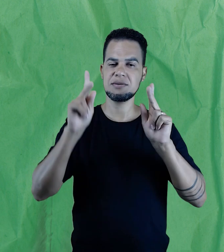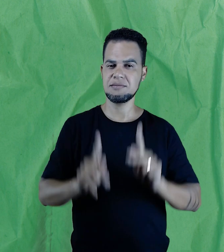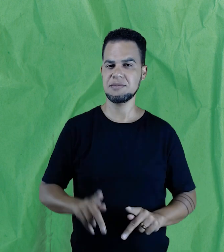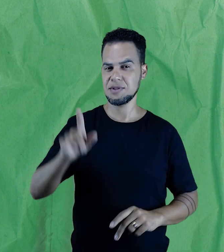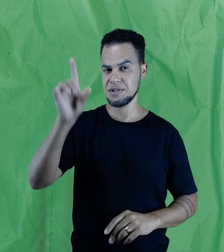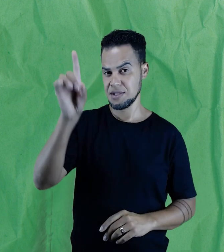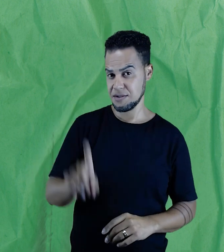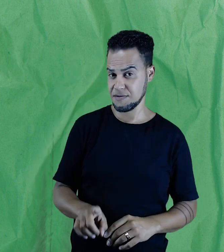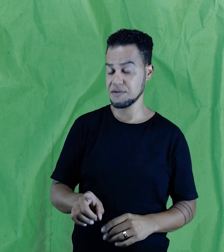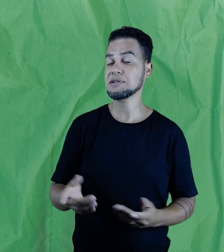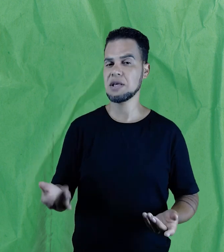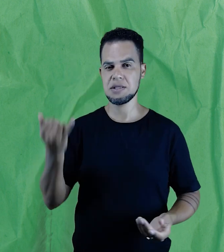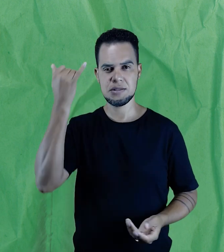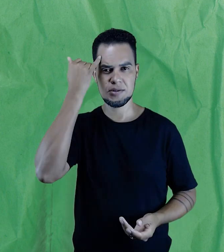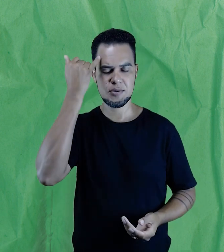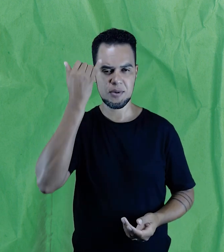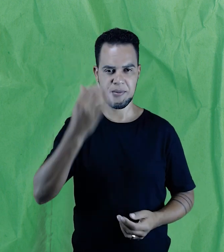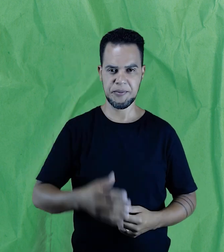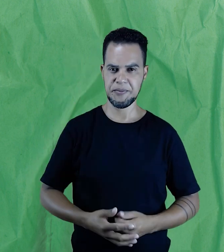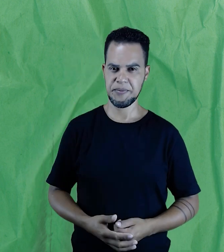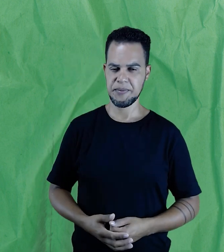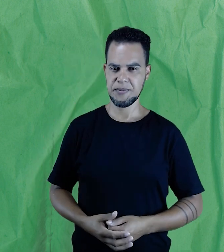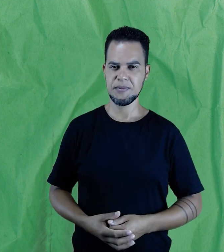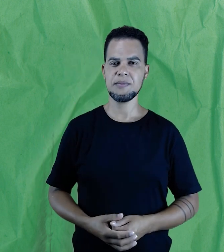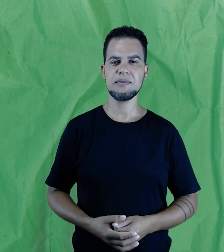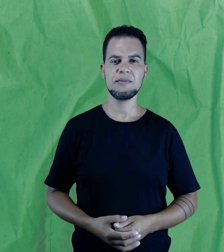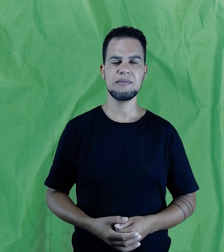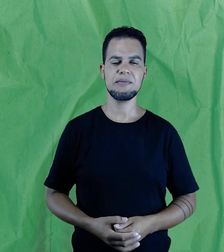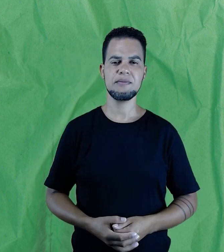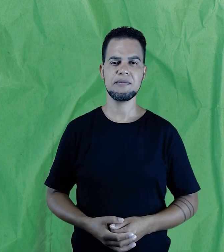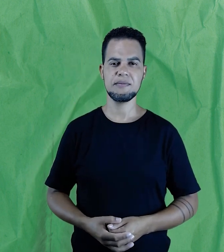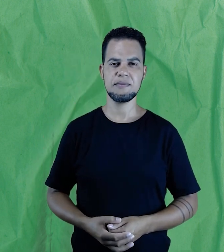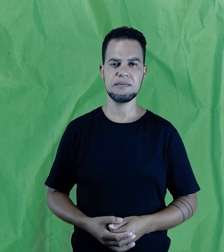da pessoa com deficiência intelectual.